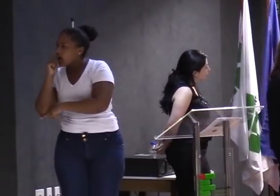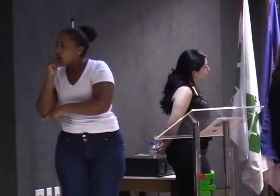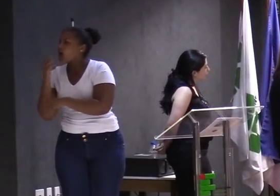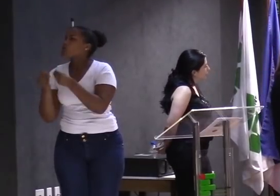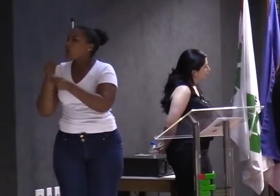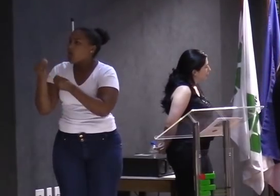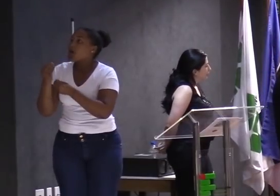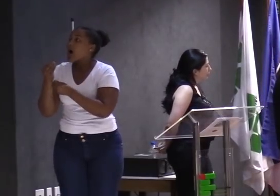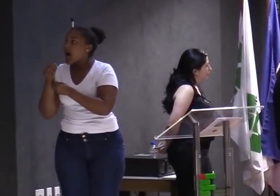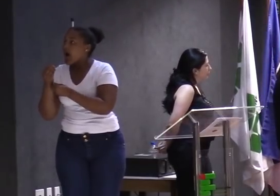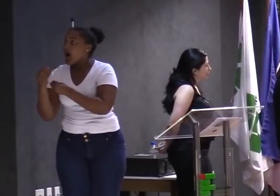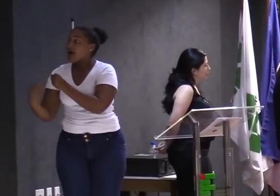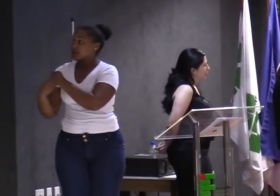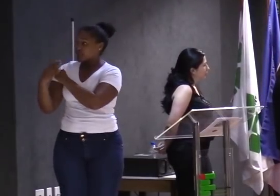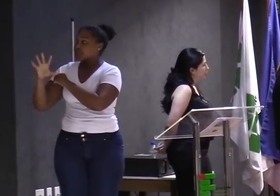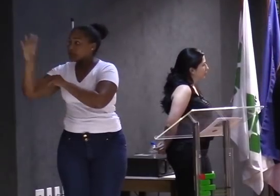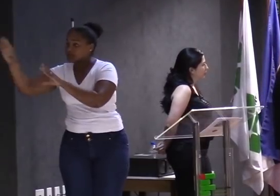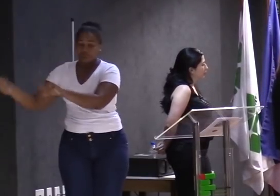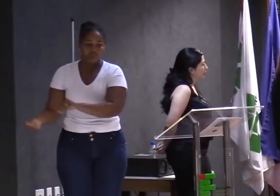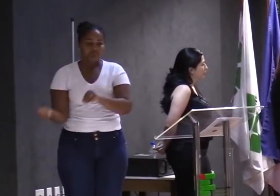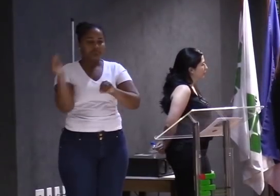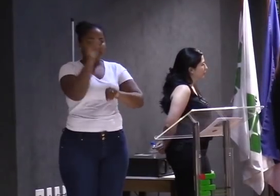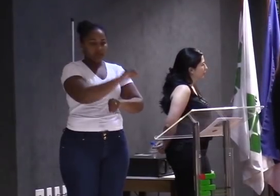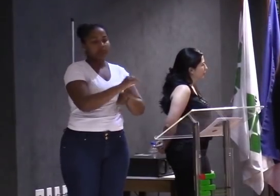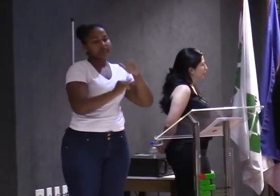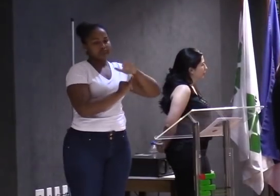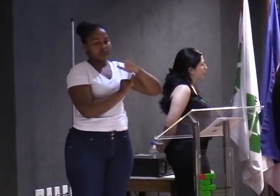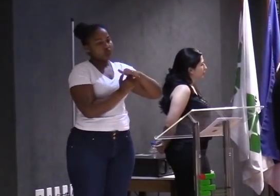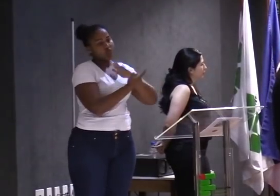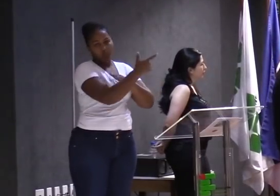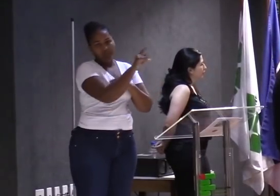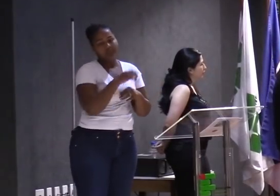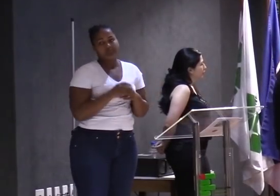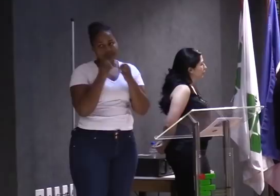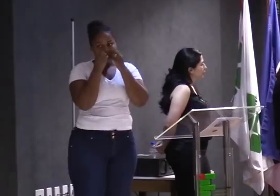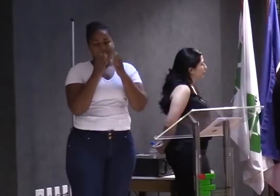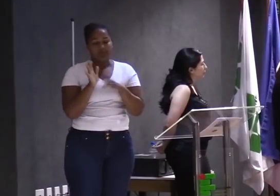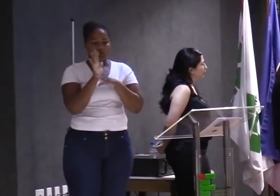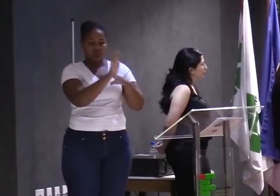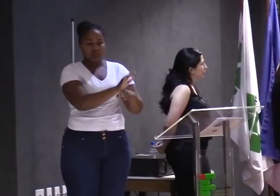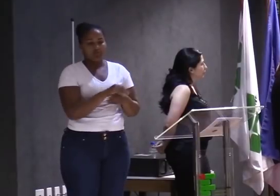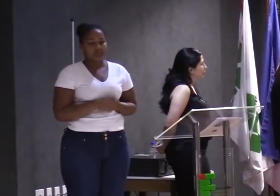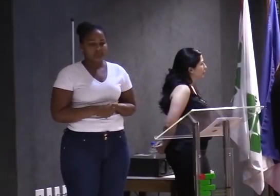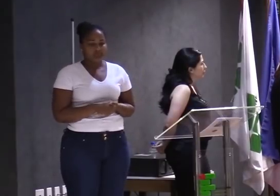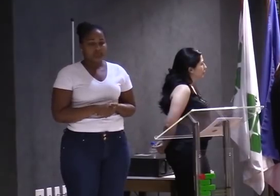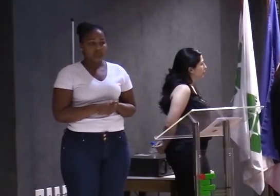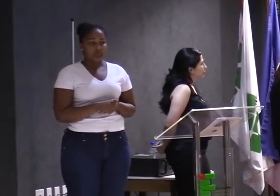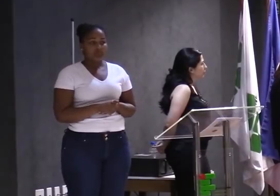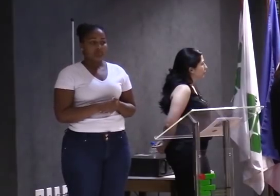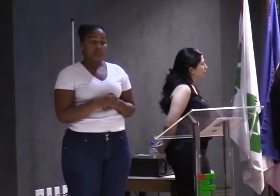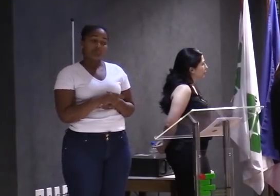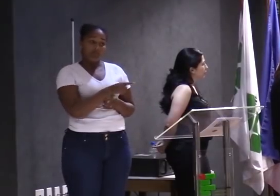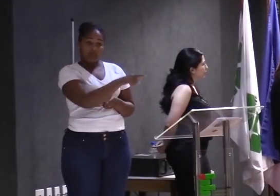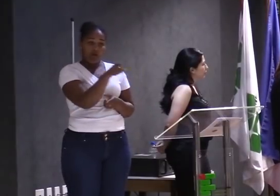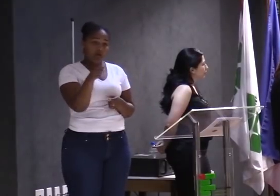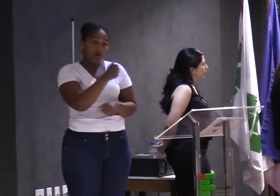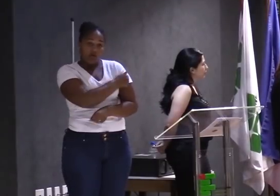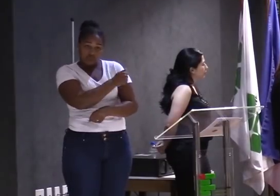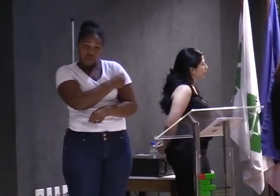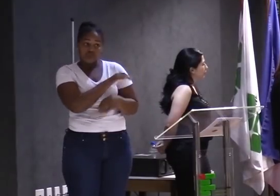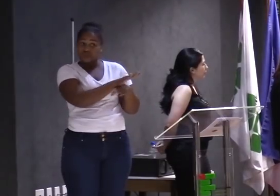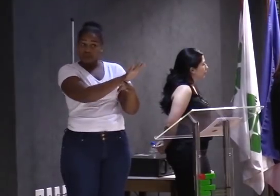no pátio, porque a gente não tinha infraestrutura. Eu usava as extensões, meio que uma situação meio que